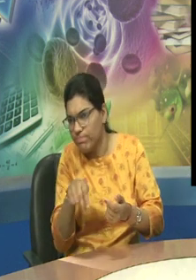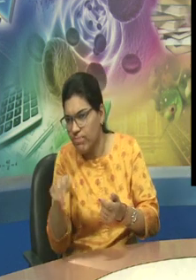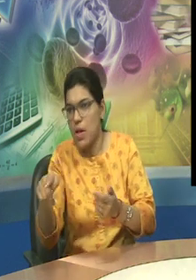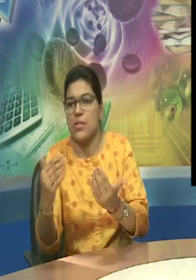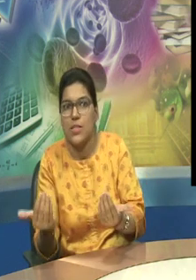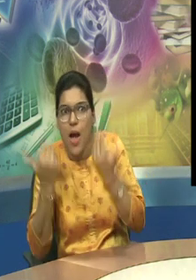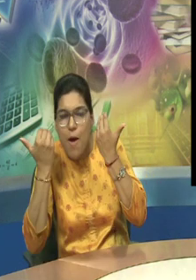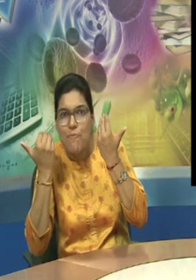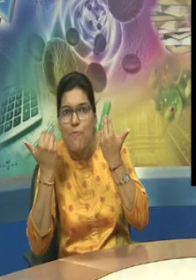का भाव है।